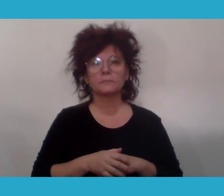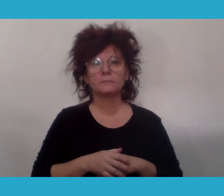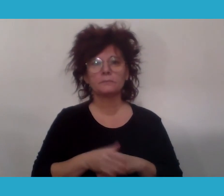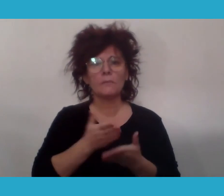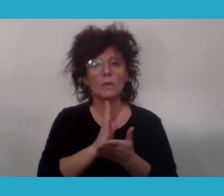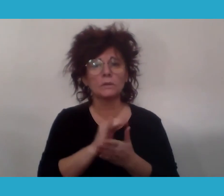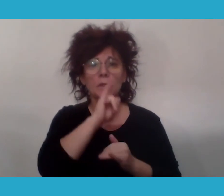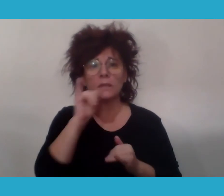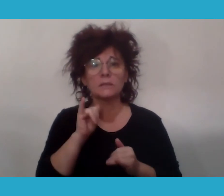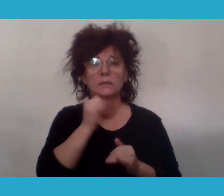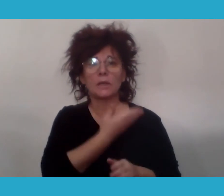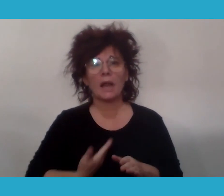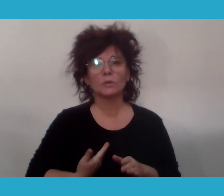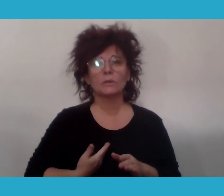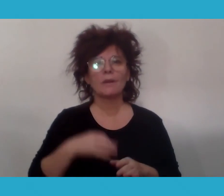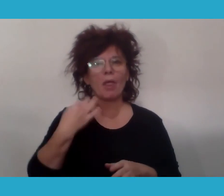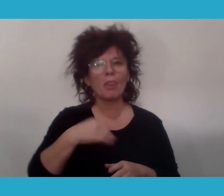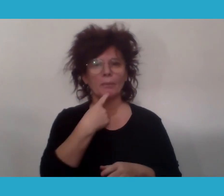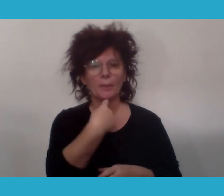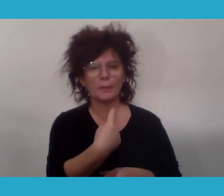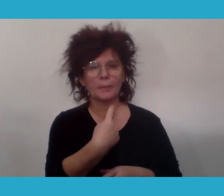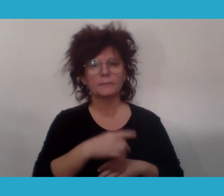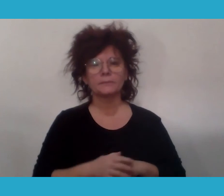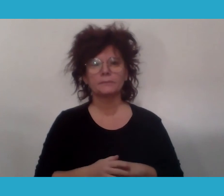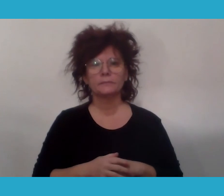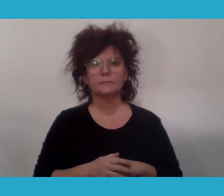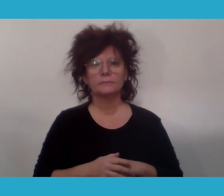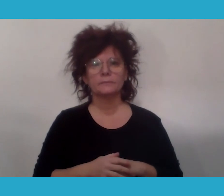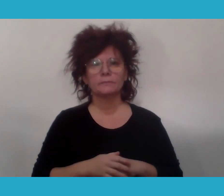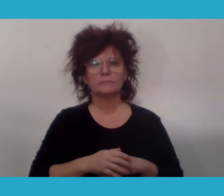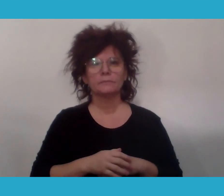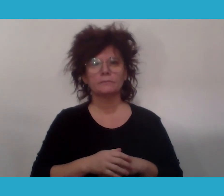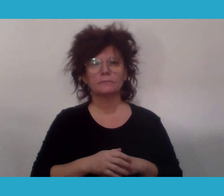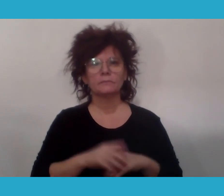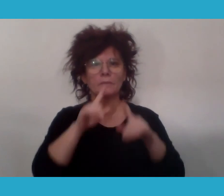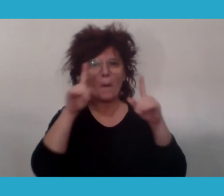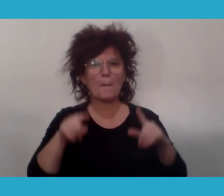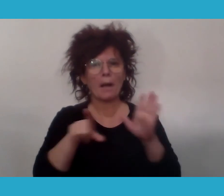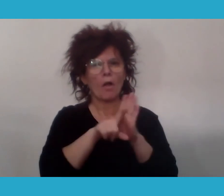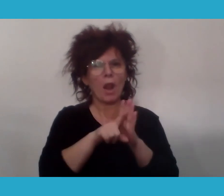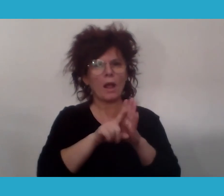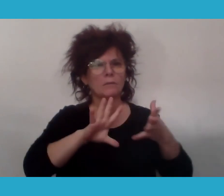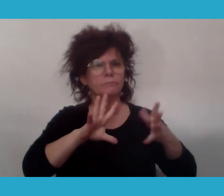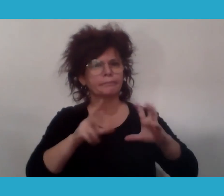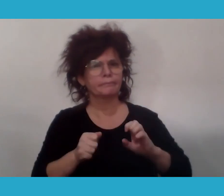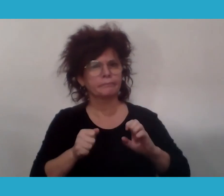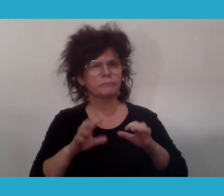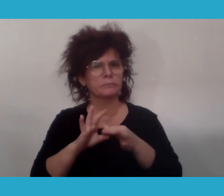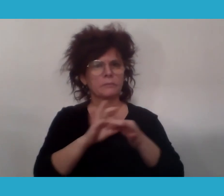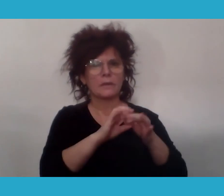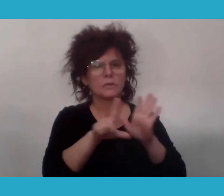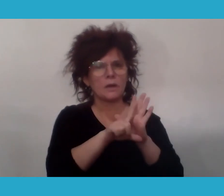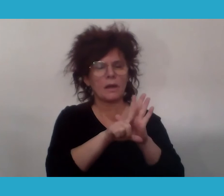ambiental. Continúa diciendo que las autoridades deberían preguntarse sobre la vulneración de los marcos legales, artículo 41 de la